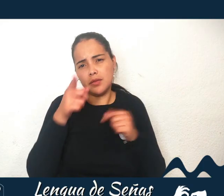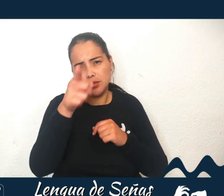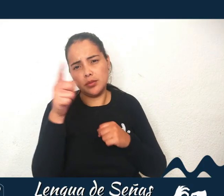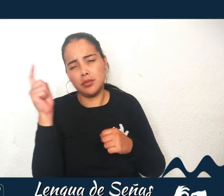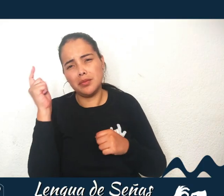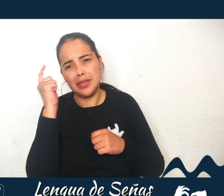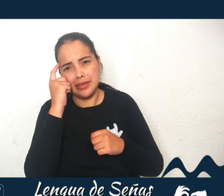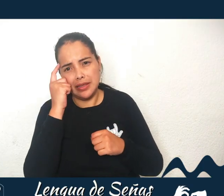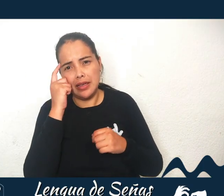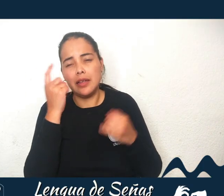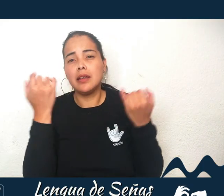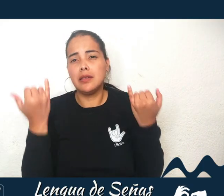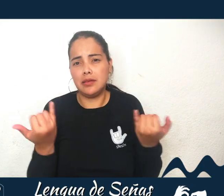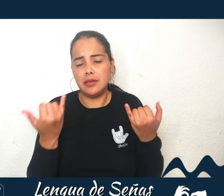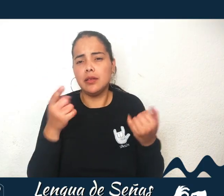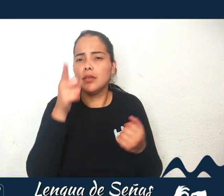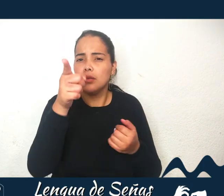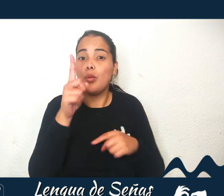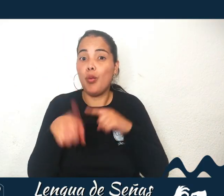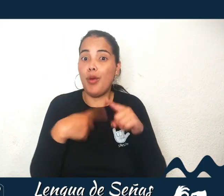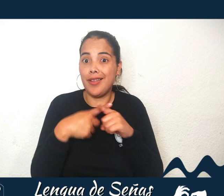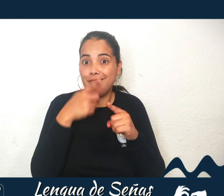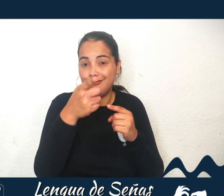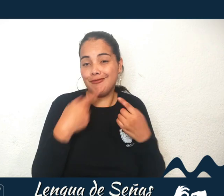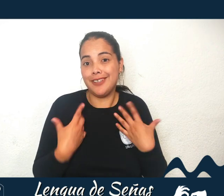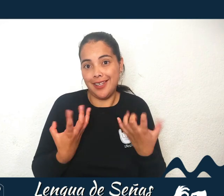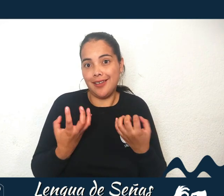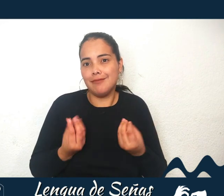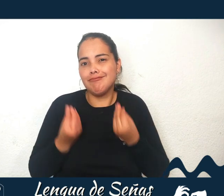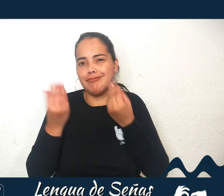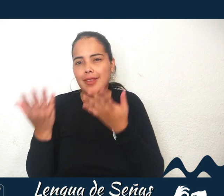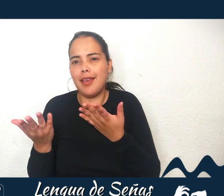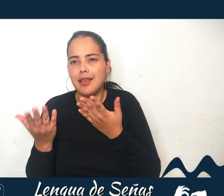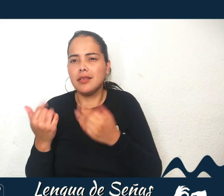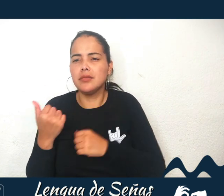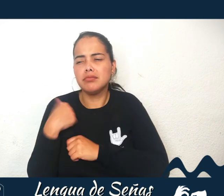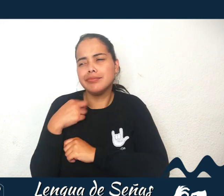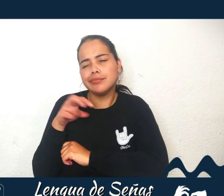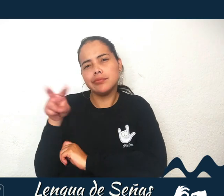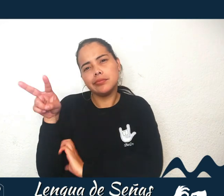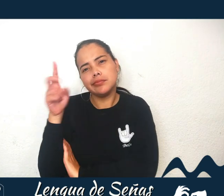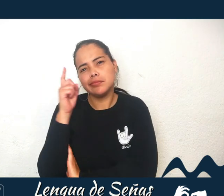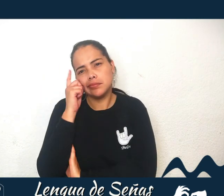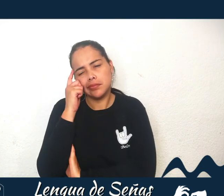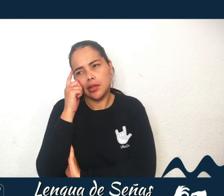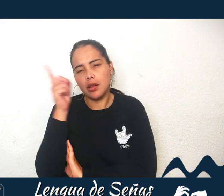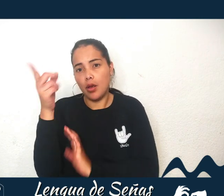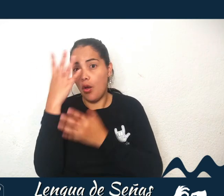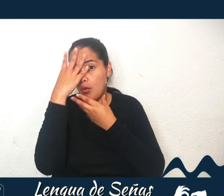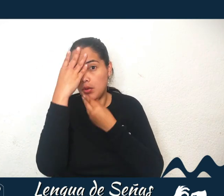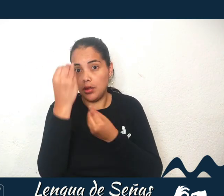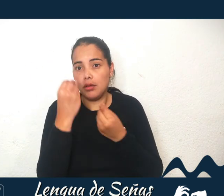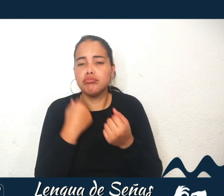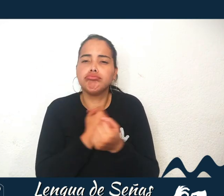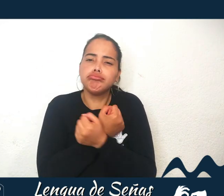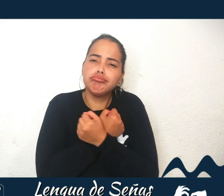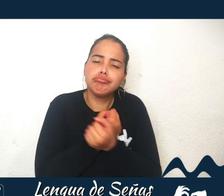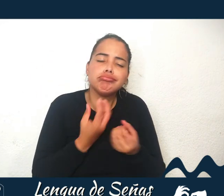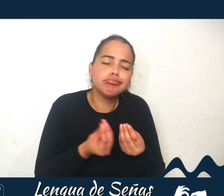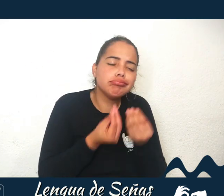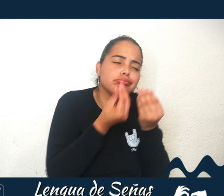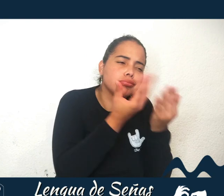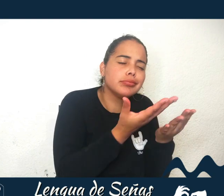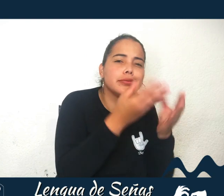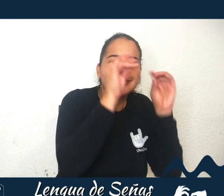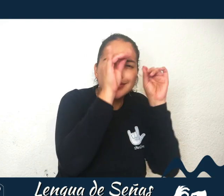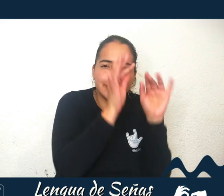¿Se ha puesto a pensar usted de que el dar no es solamente mirar el lado de aquella persona que en obediencia, en amor y con el